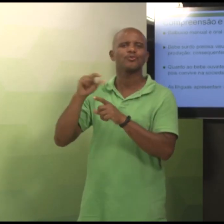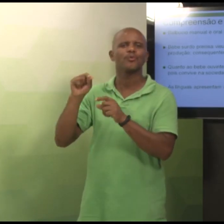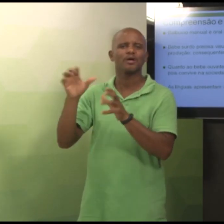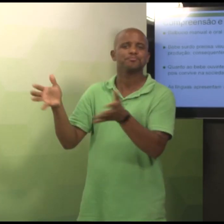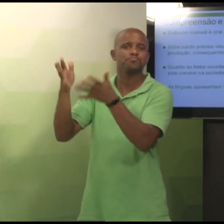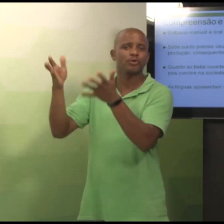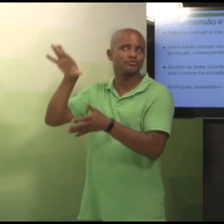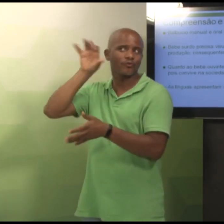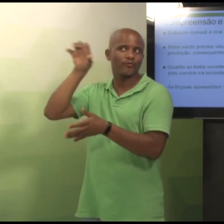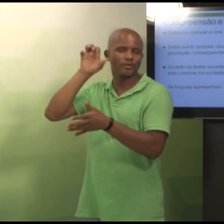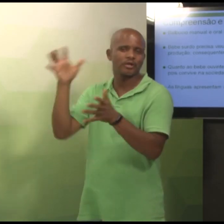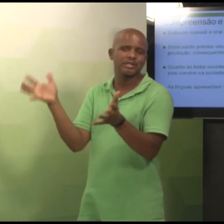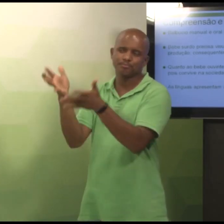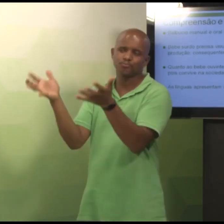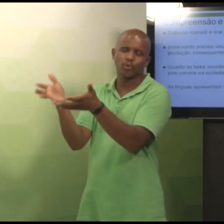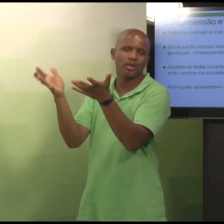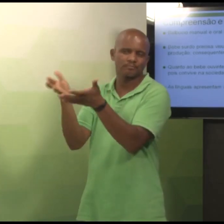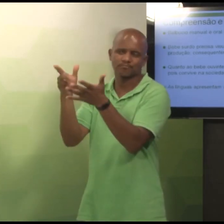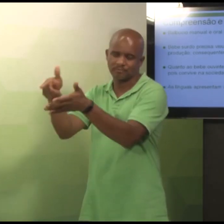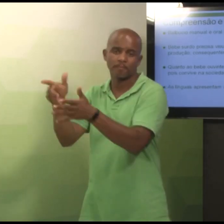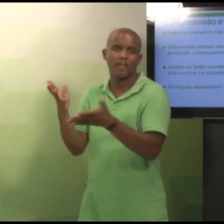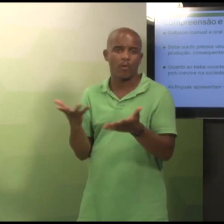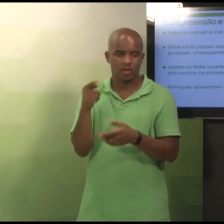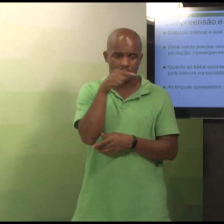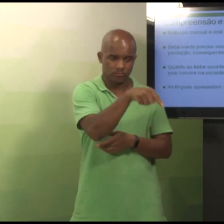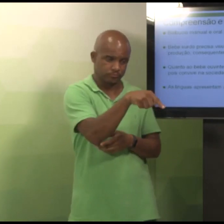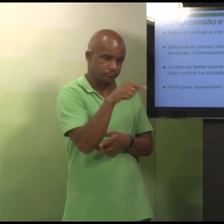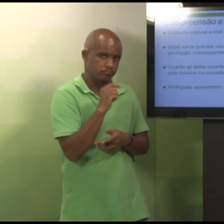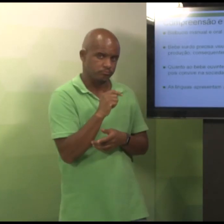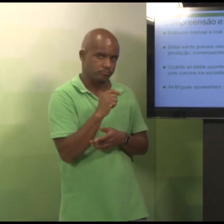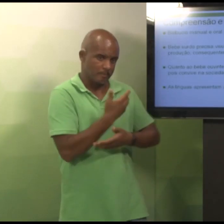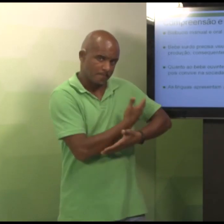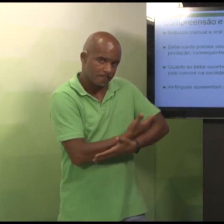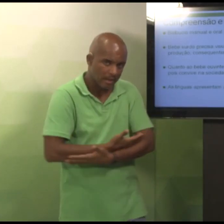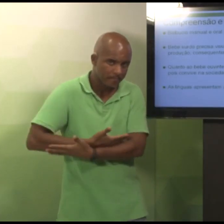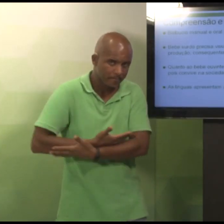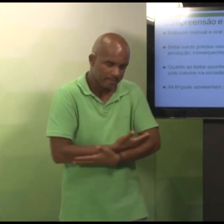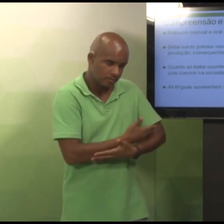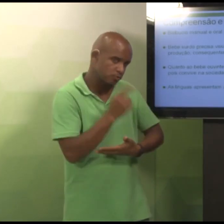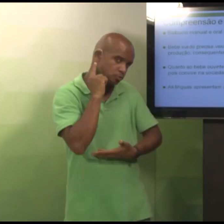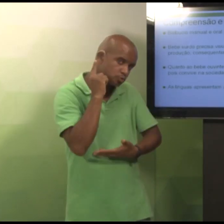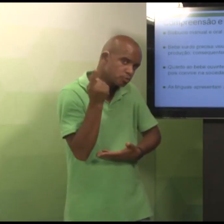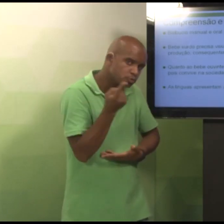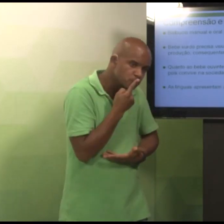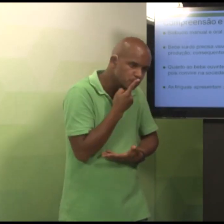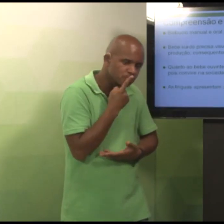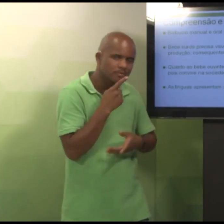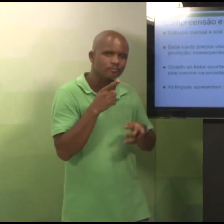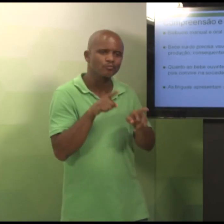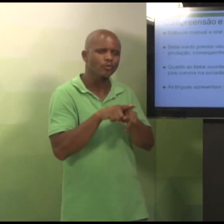há ali estímulos auditivos. Enquanto que o bebê surdo